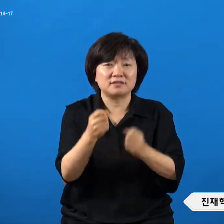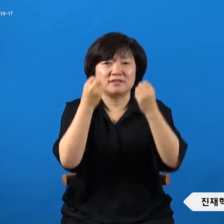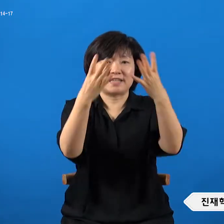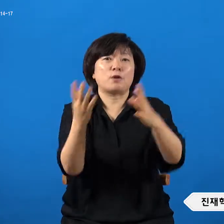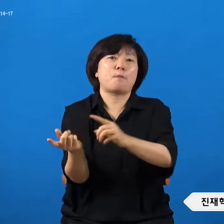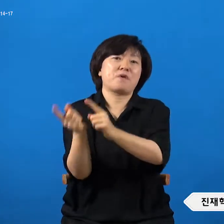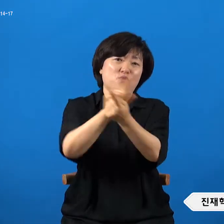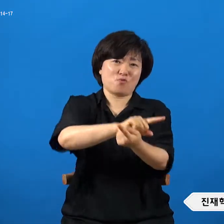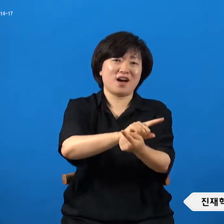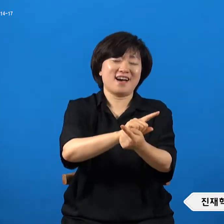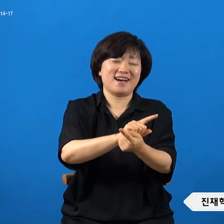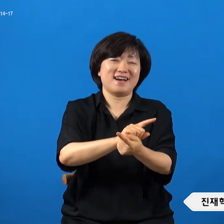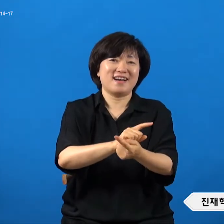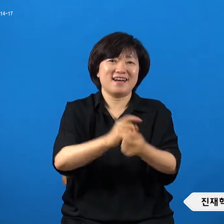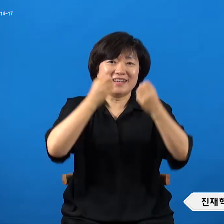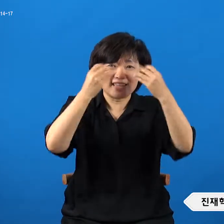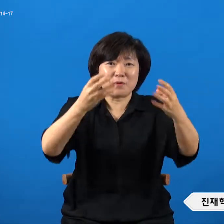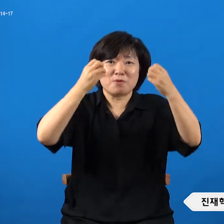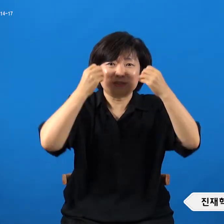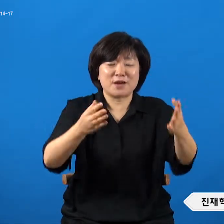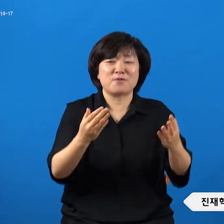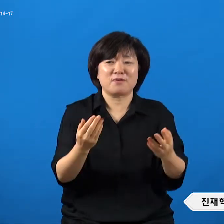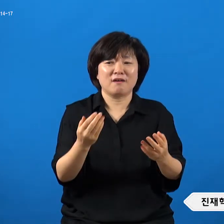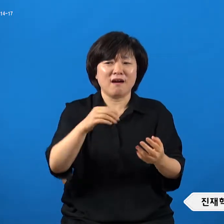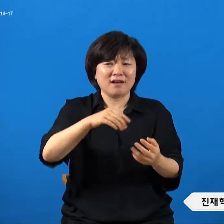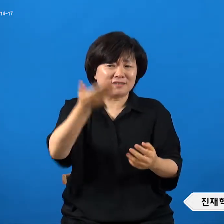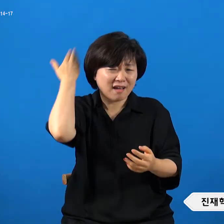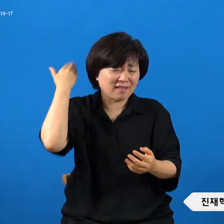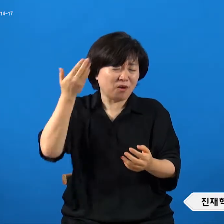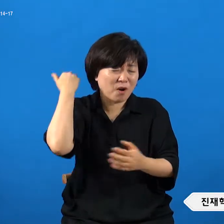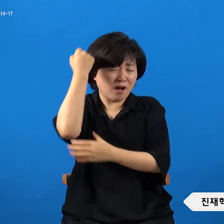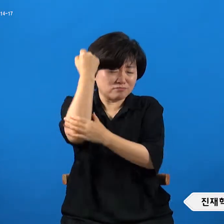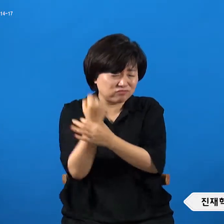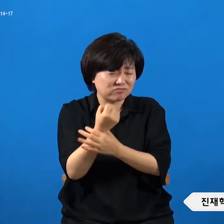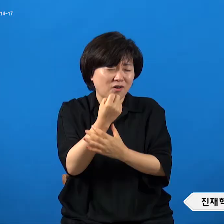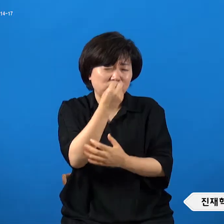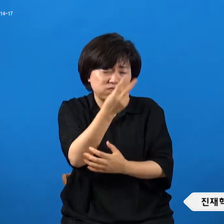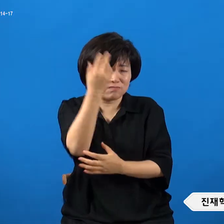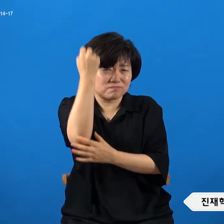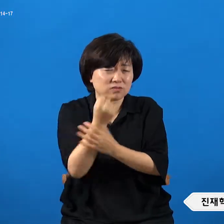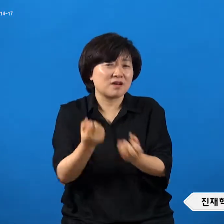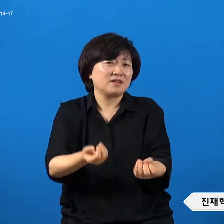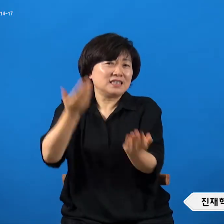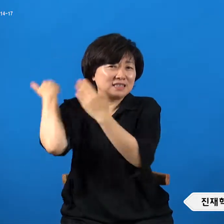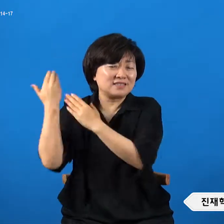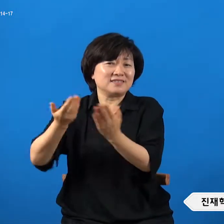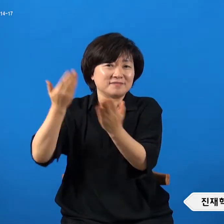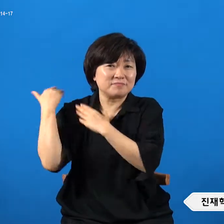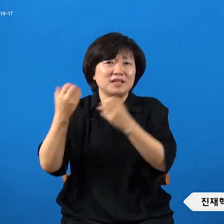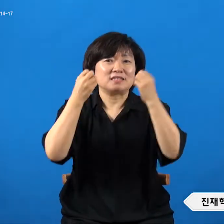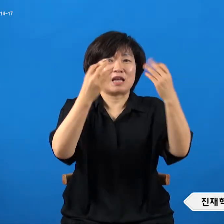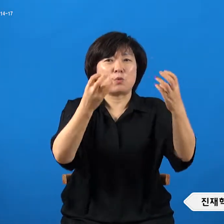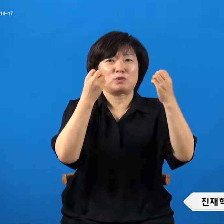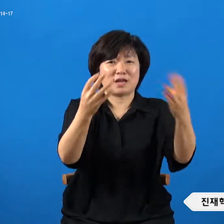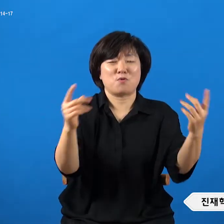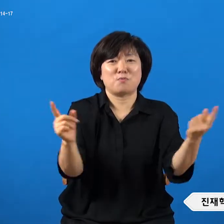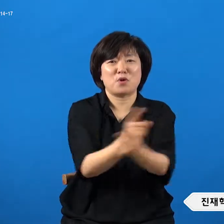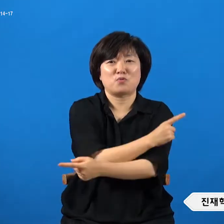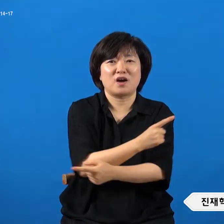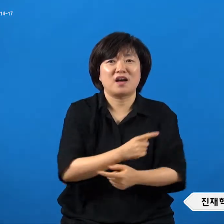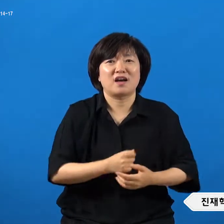있습니다. 지나갑니다. 새로워집니다. 거기에는 기회가 있습니다. 새로워지는 변화.